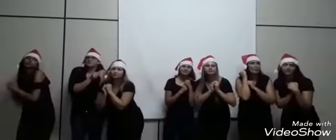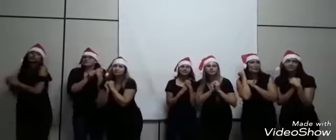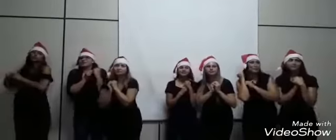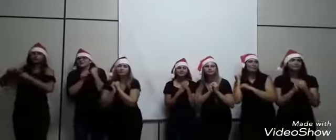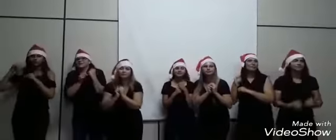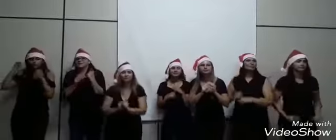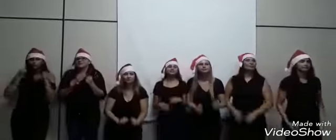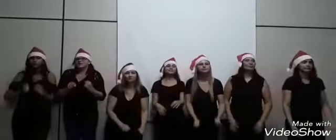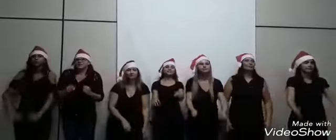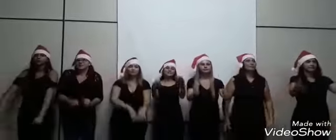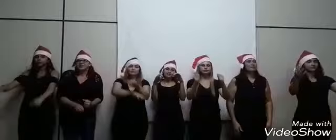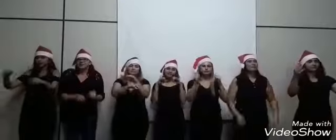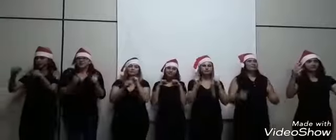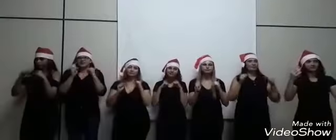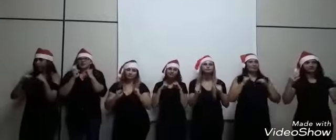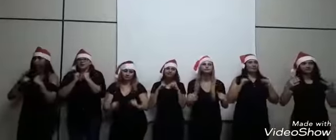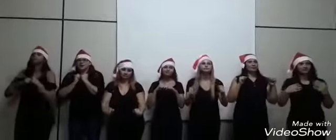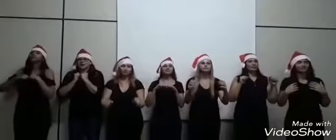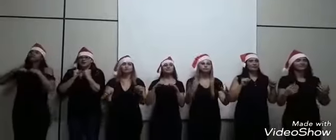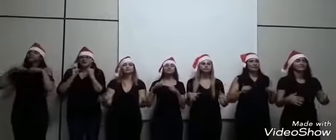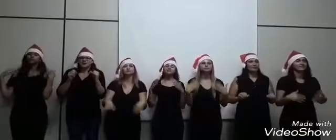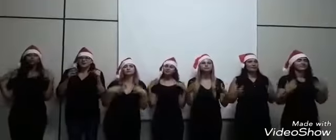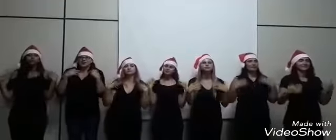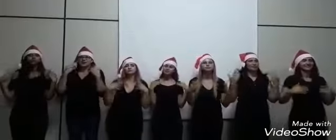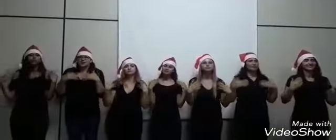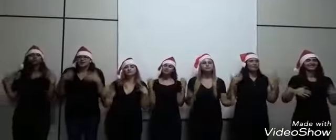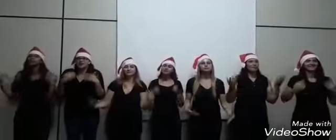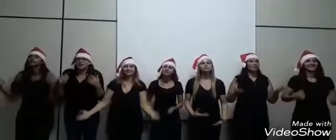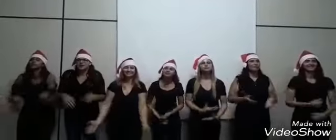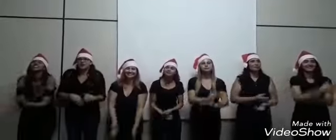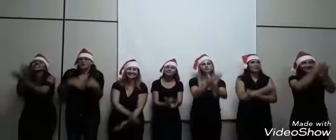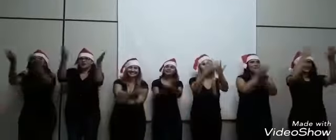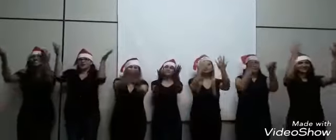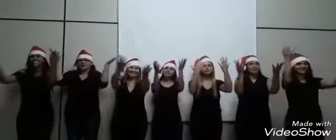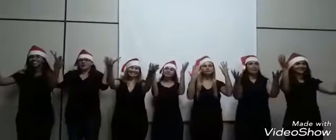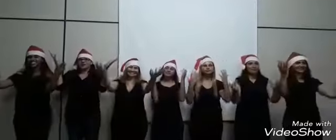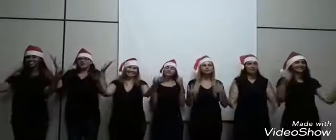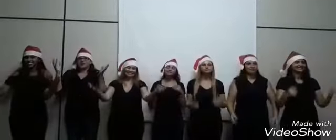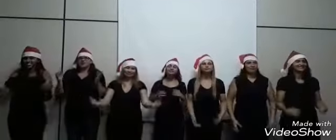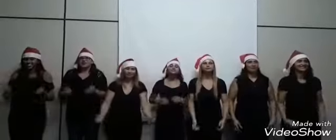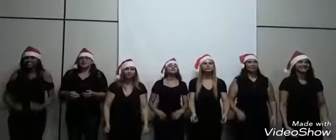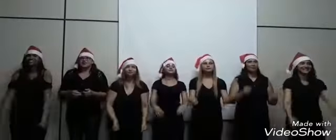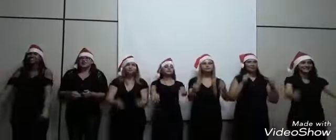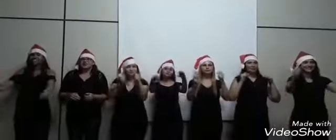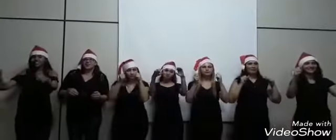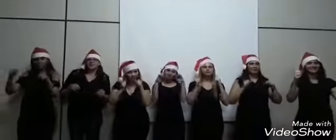Se a gente é capaz de espalhar alegria Se a gente é